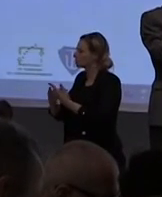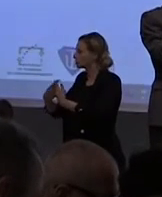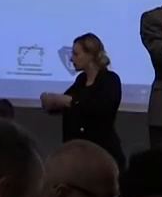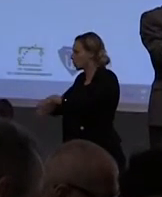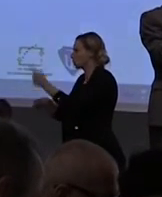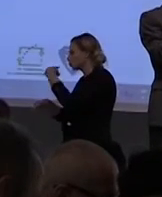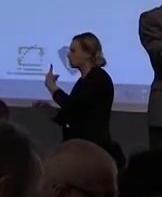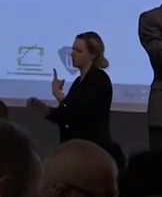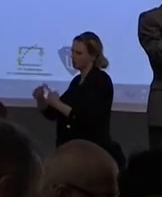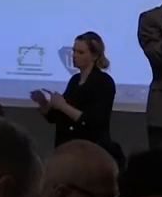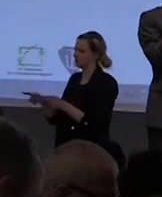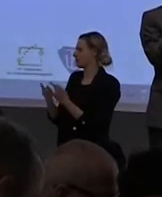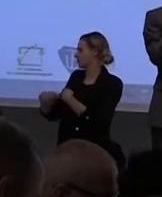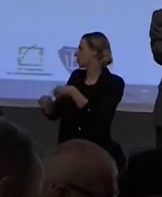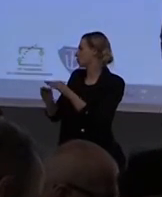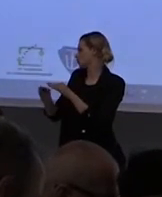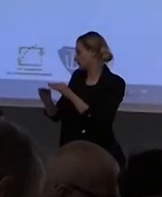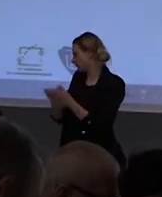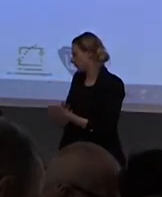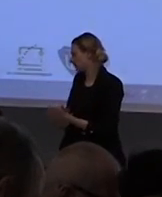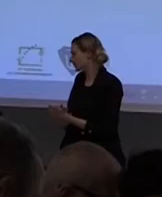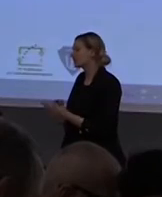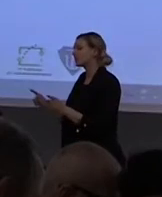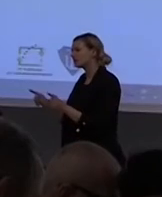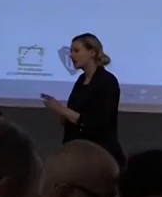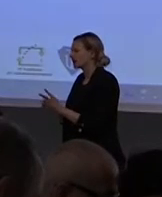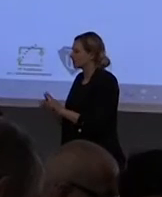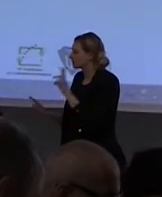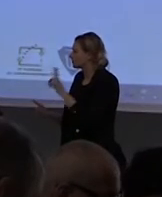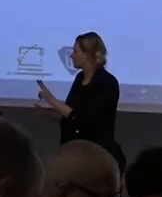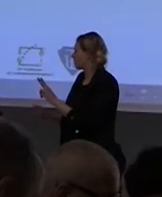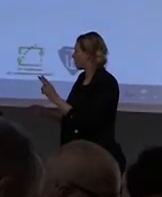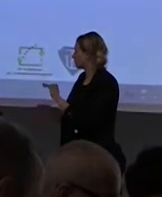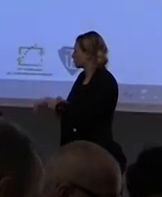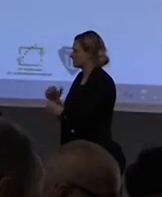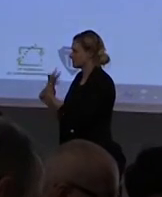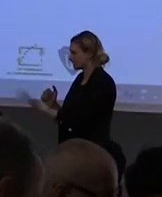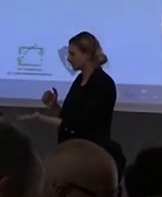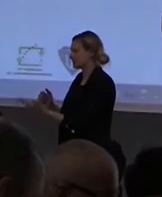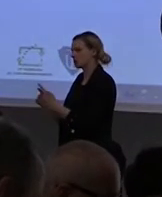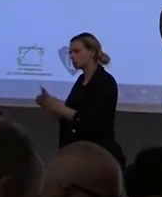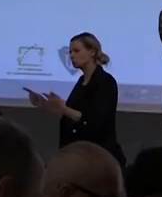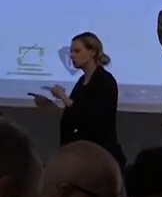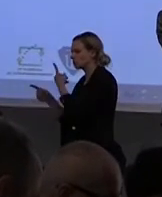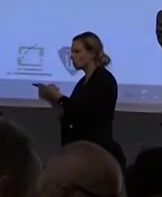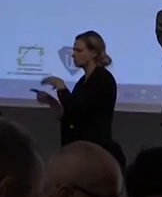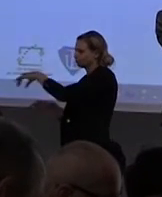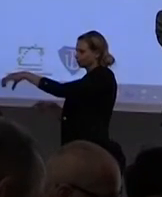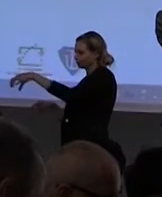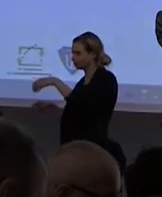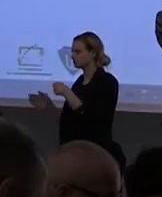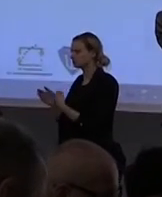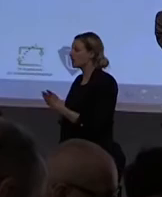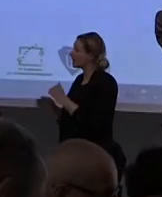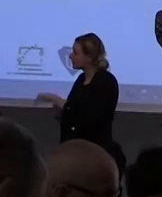republice. Celkem bylo vytvořeno na 5 desítek kurzů vlastně nových 1 až 2 denních v rámci projektu. Proškoleno bylo